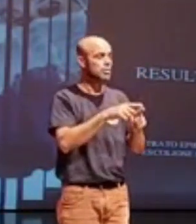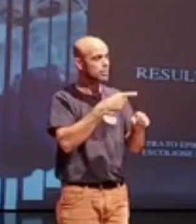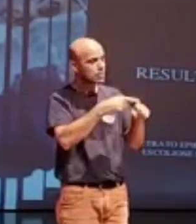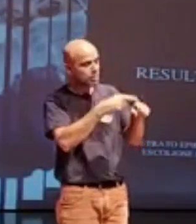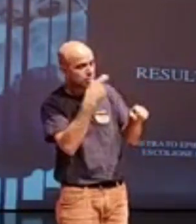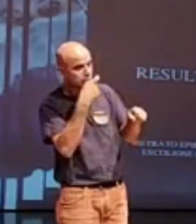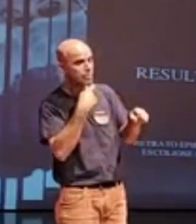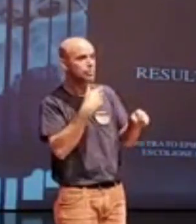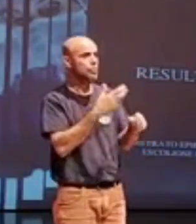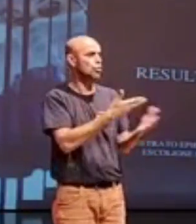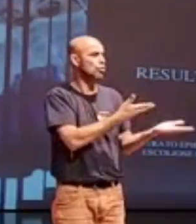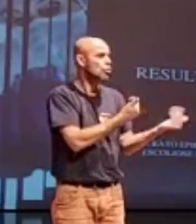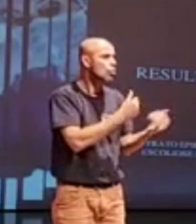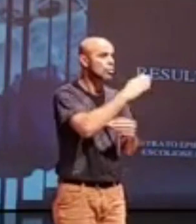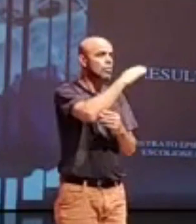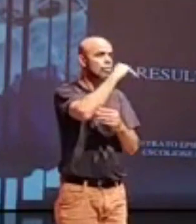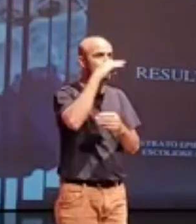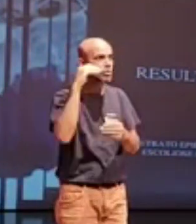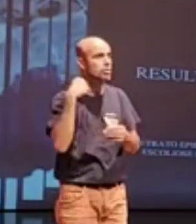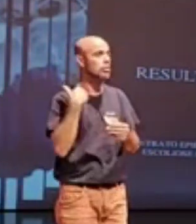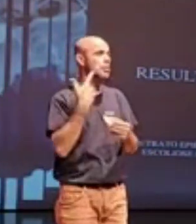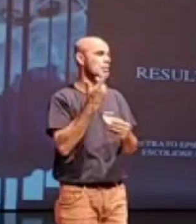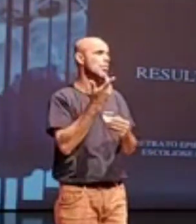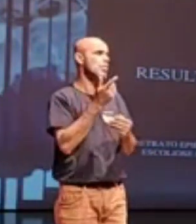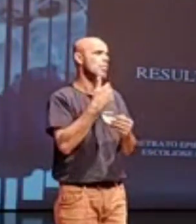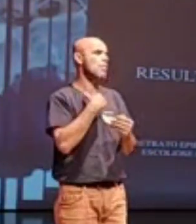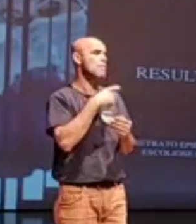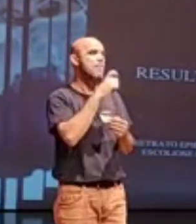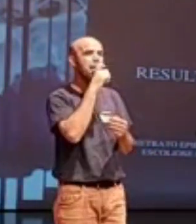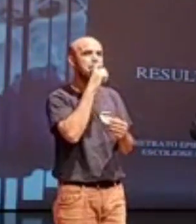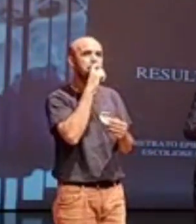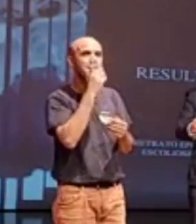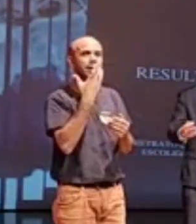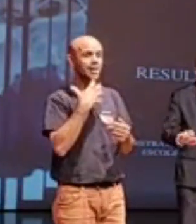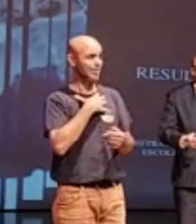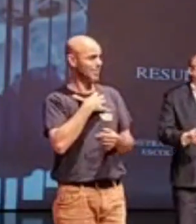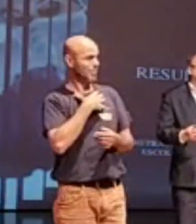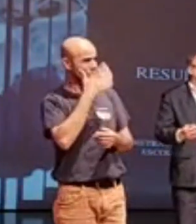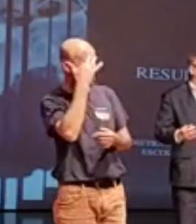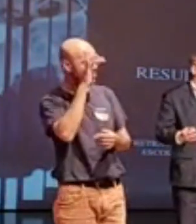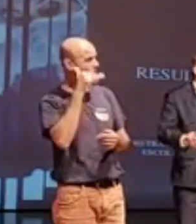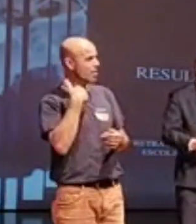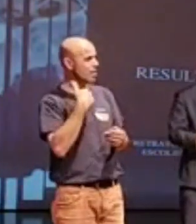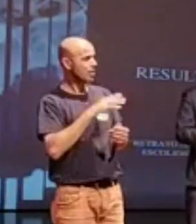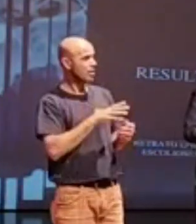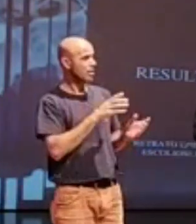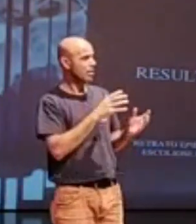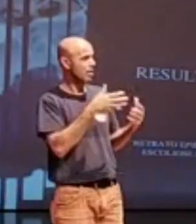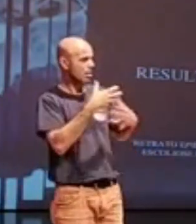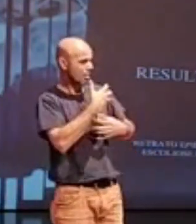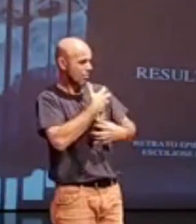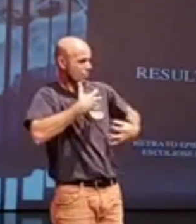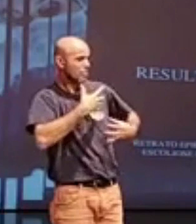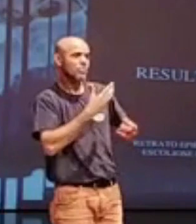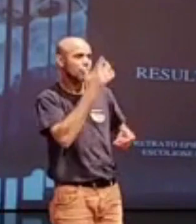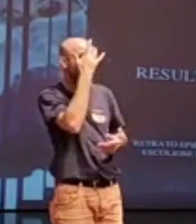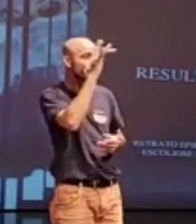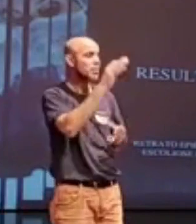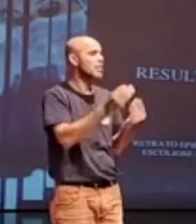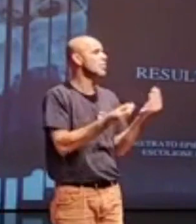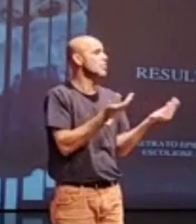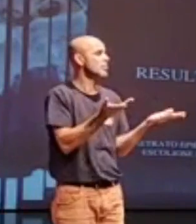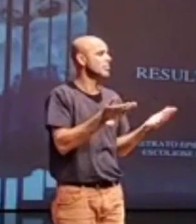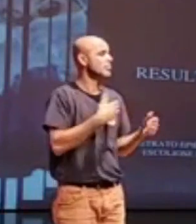nos adolescentes, e os pais geralmente bem chateados, dizem, puxa, eu não sabia que ela tinha uma deformidade dessa, etc. Porque